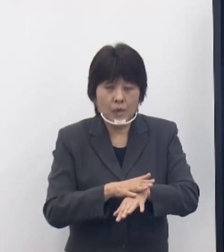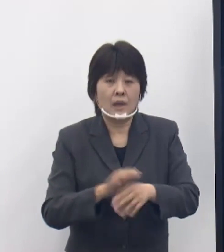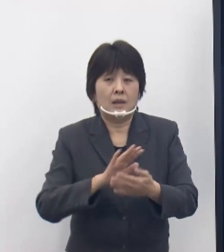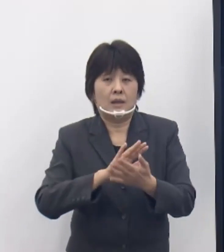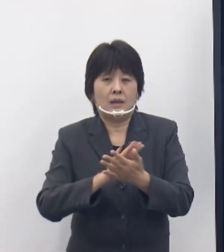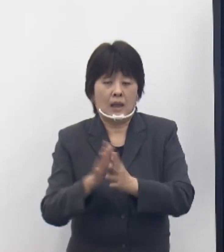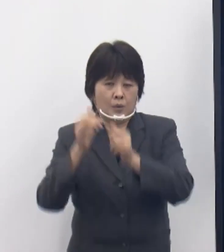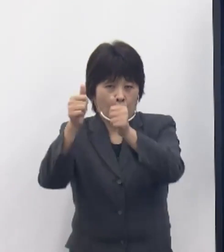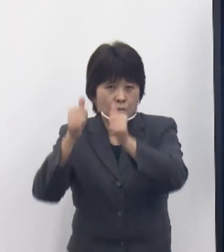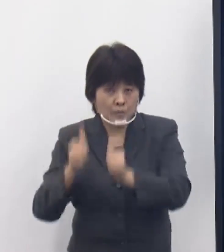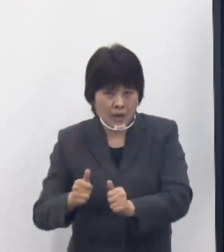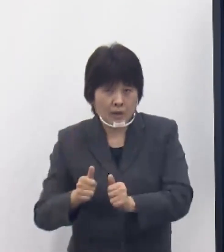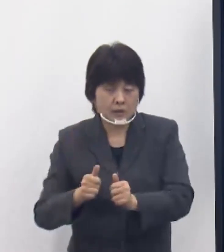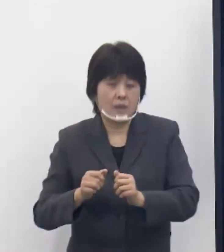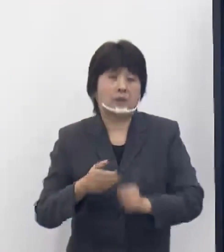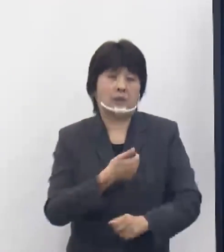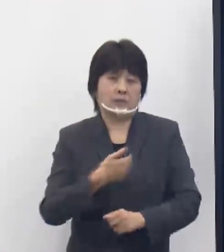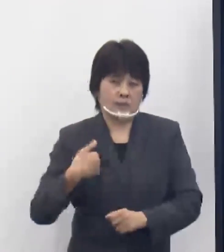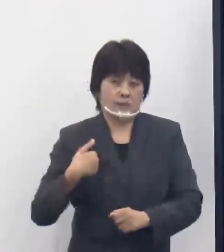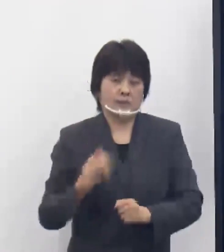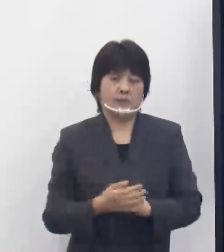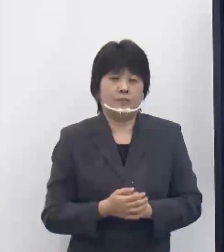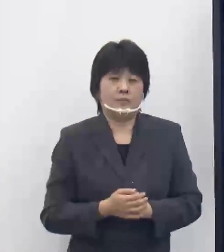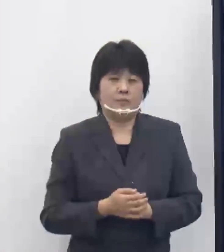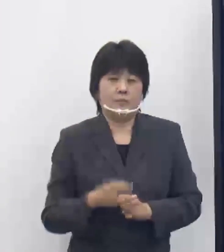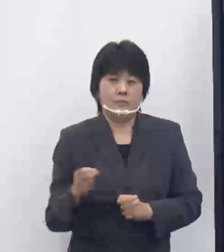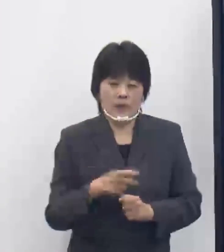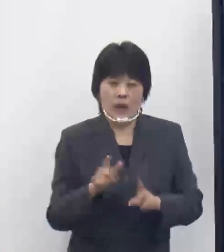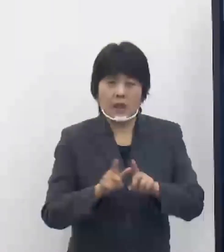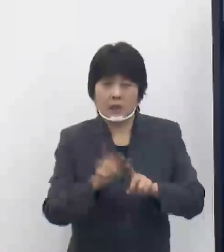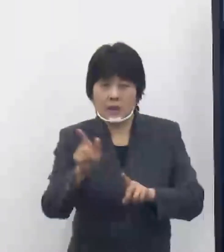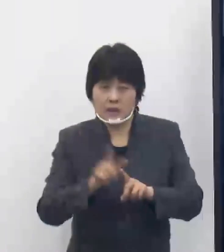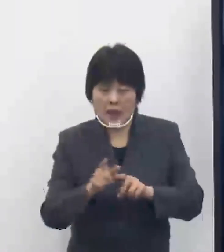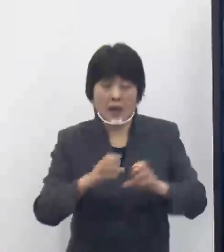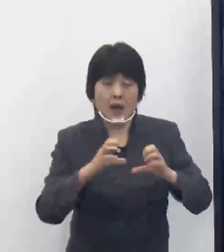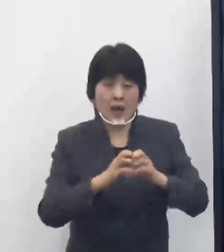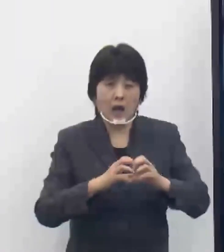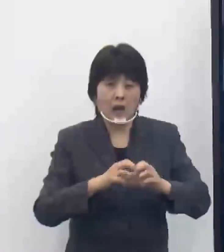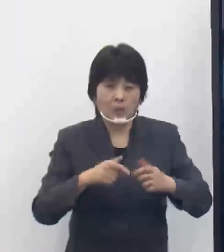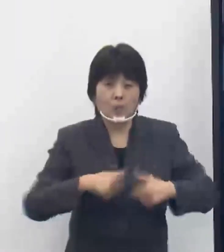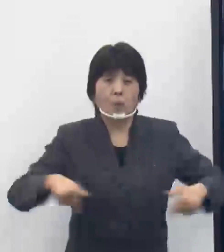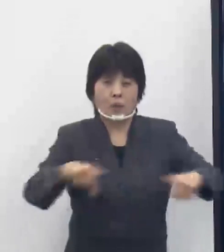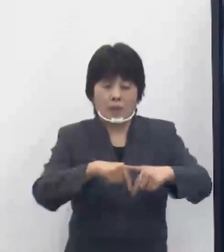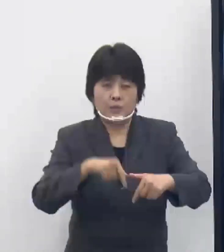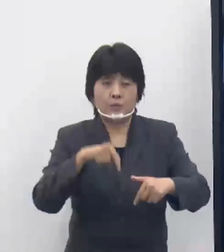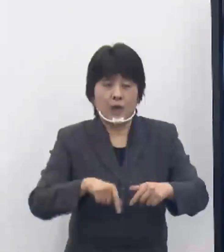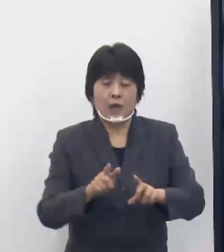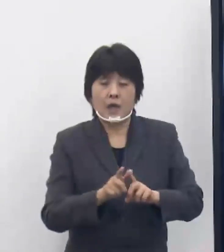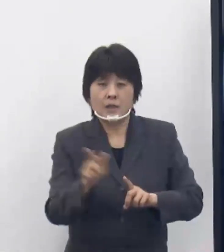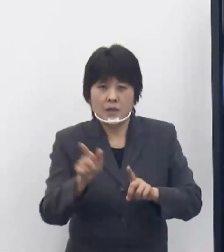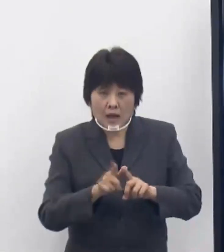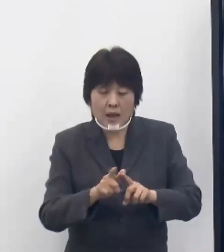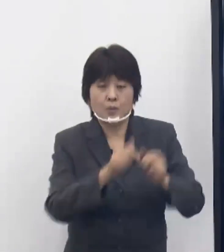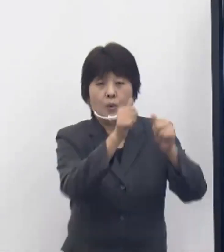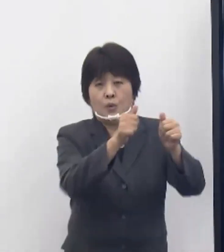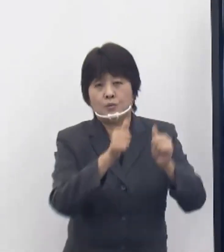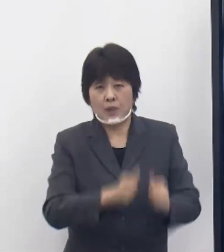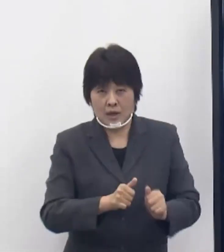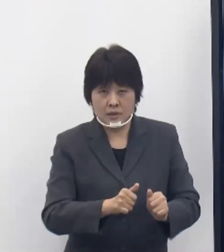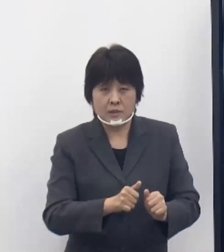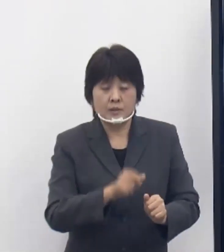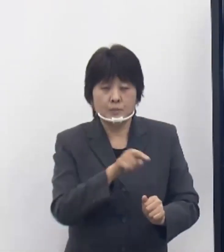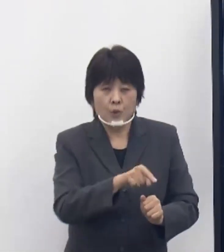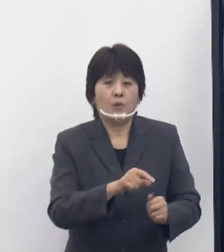県ホームページから行うことができます。また NHK ハートフォーラムについては NHK のホームページから